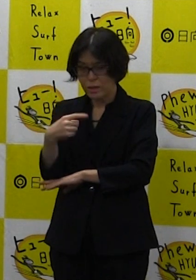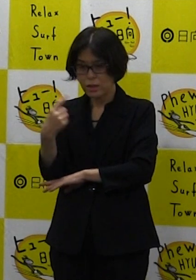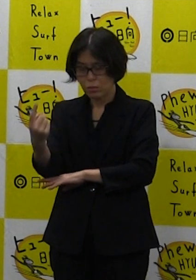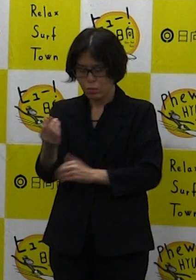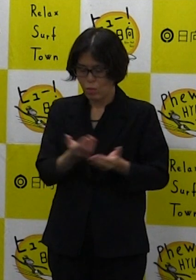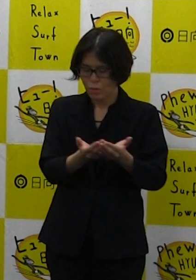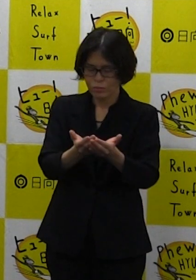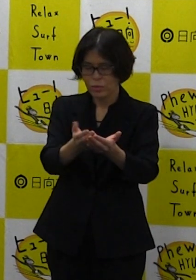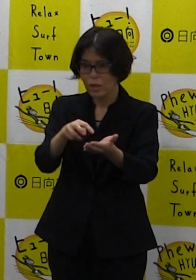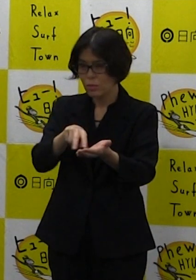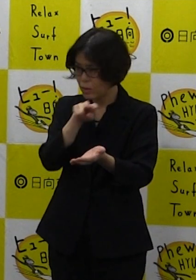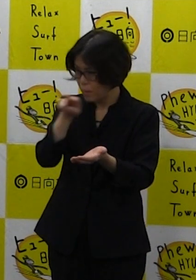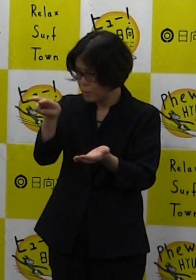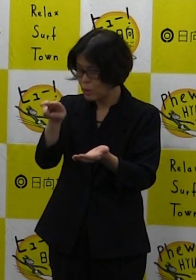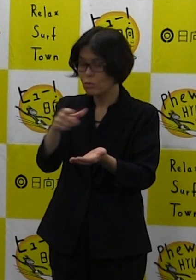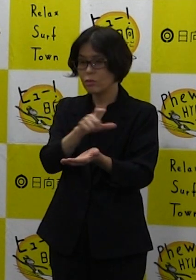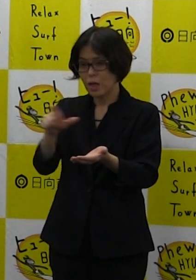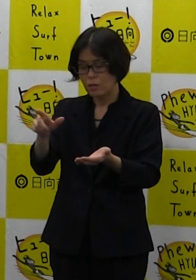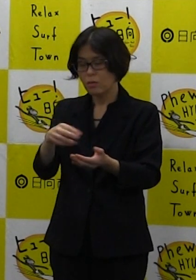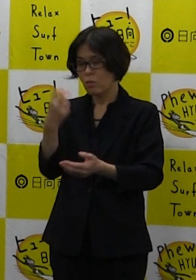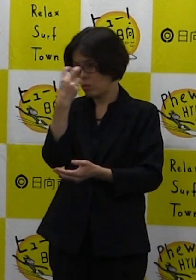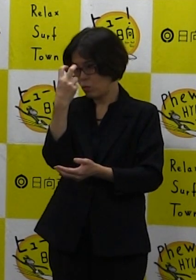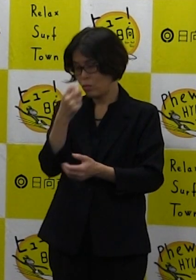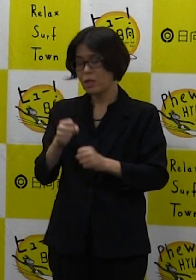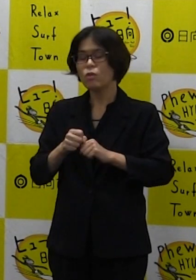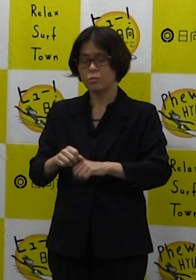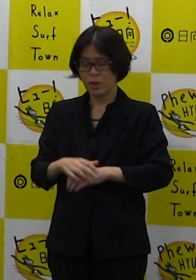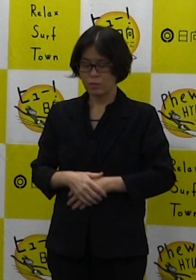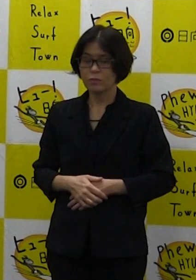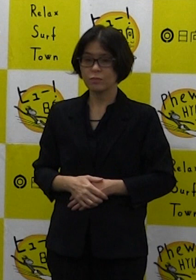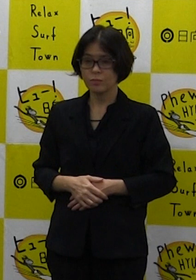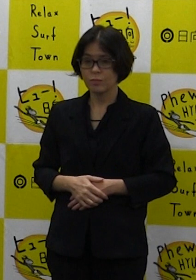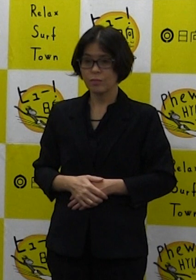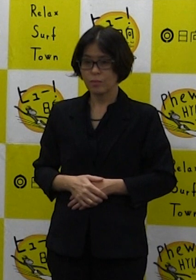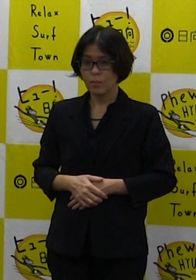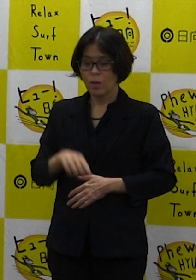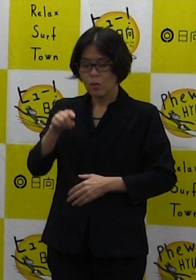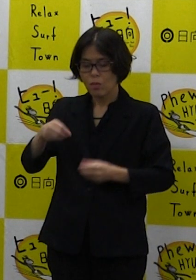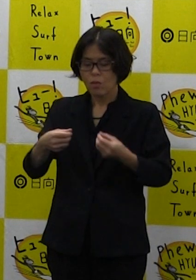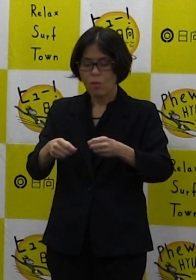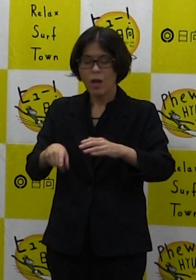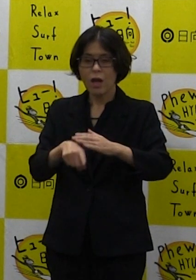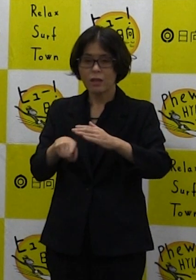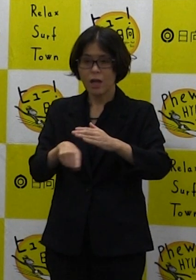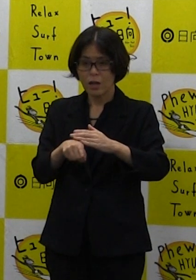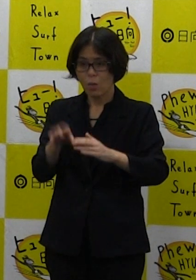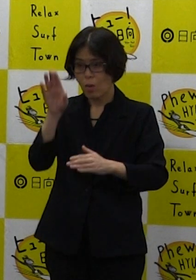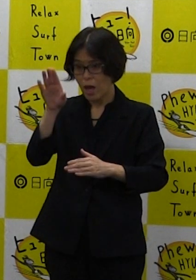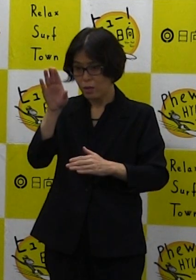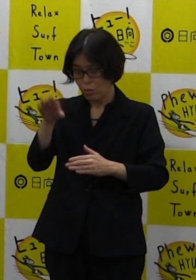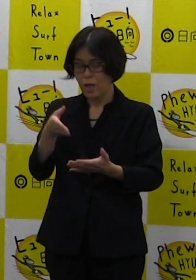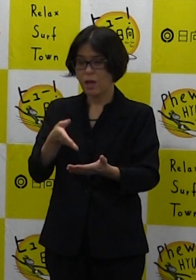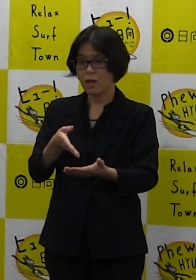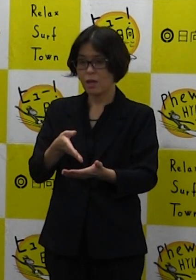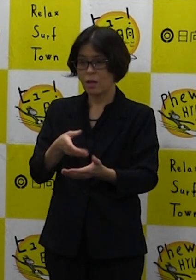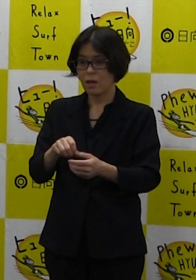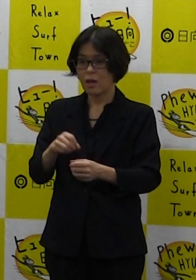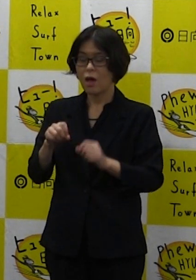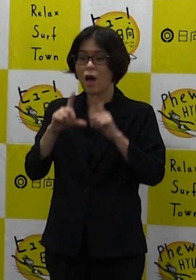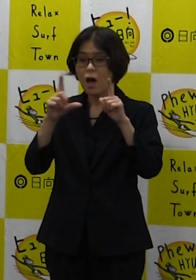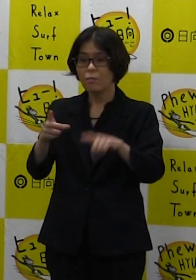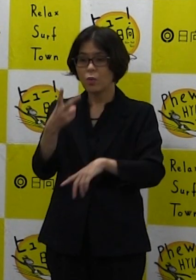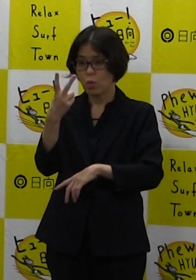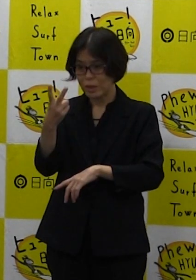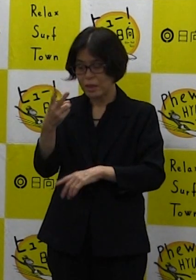実証事業に取り組みます本事業の詳細につきましては後ほど発表事項2として